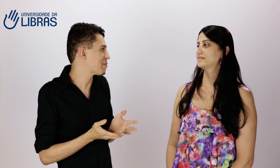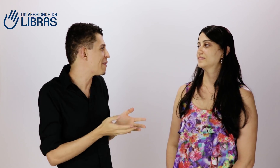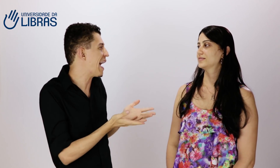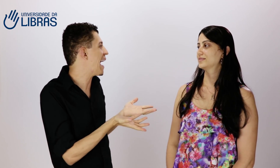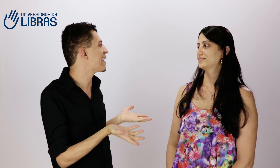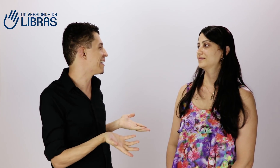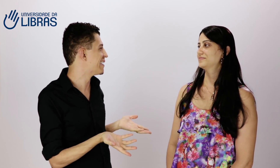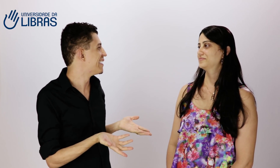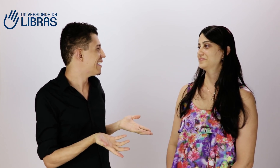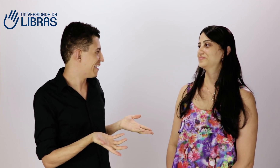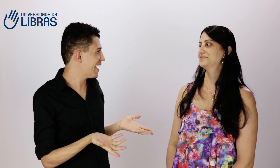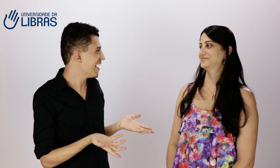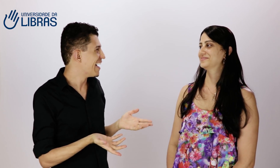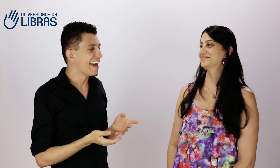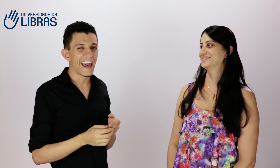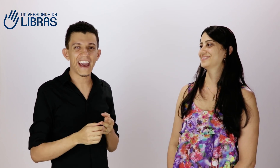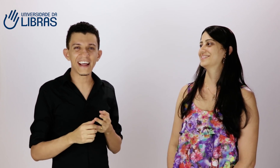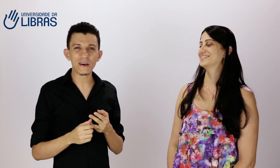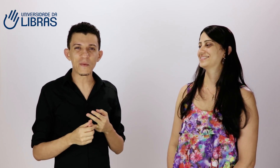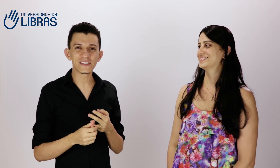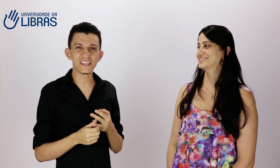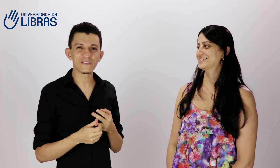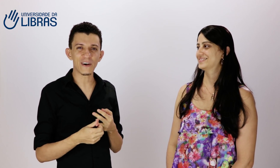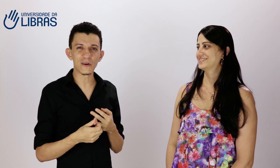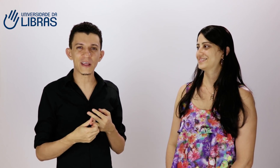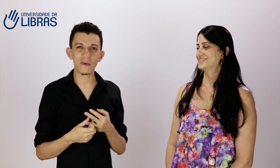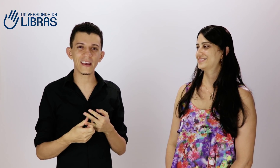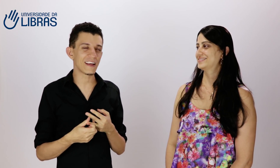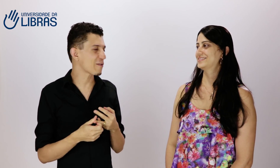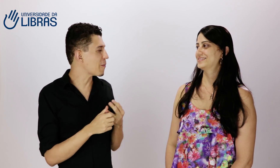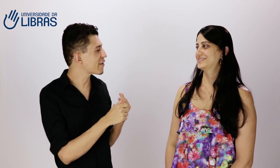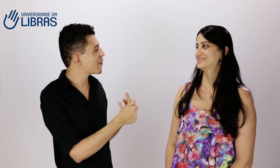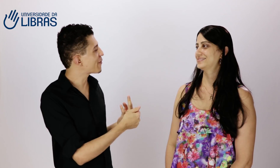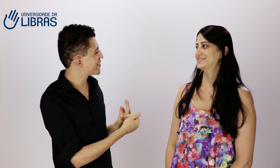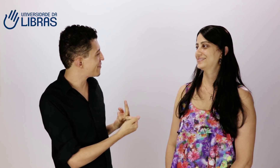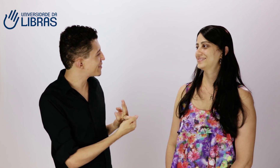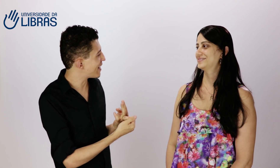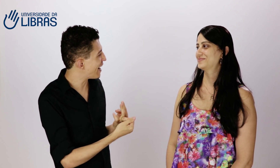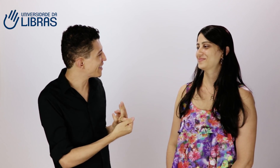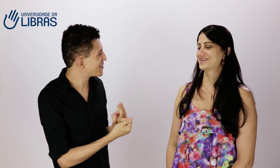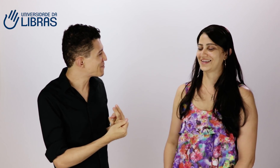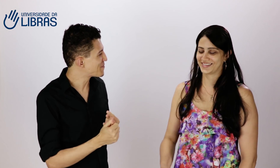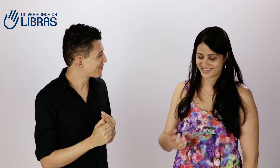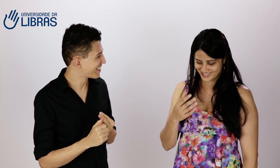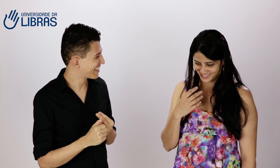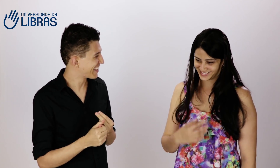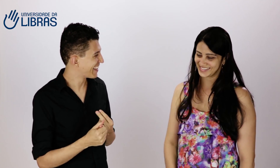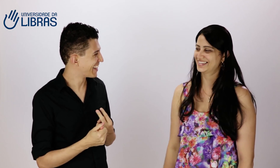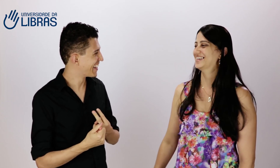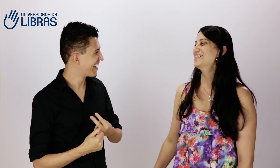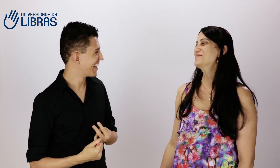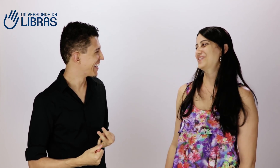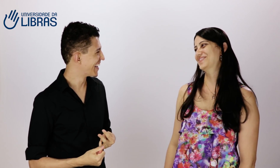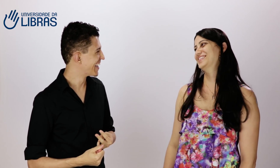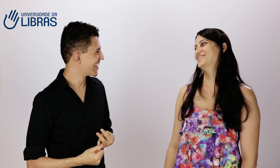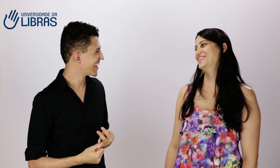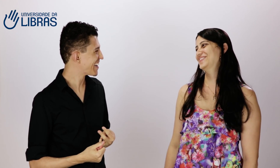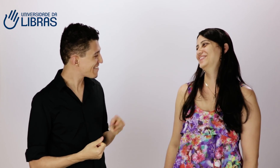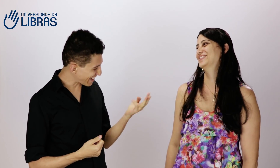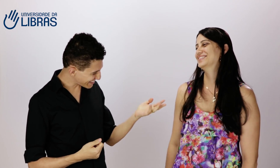uma águia, né? Depois a gente falou também, como é que foi que você fez a águia? Pra fazer mesmo. Você